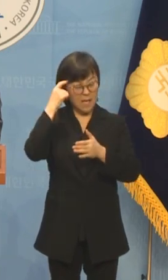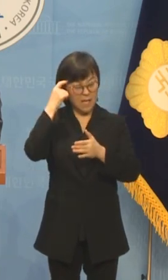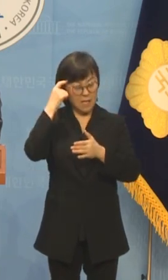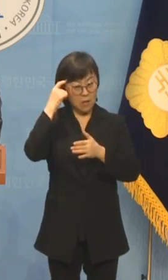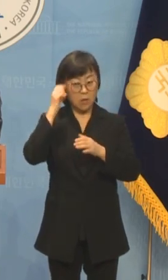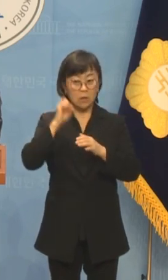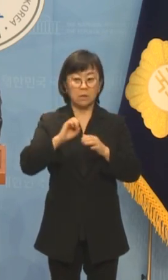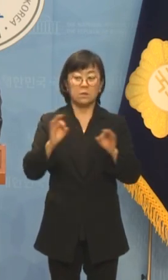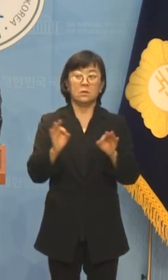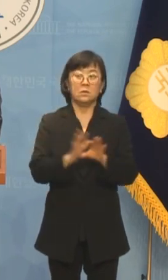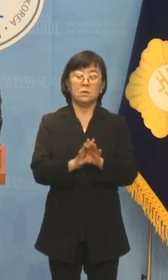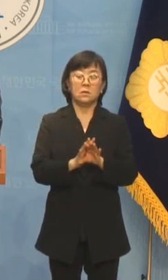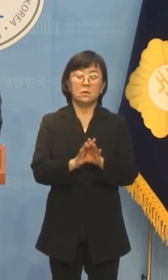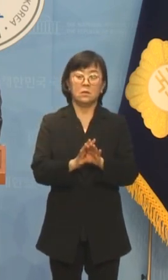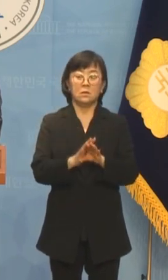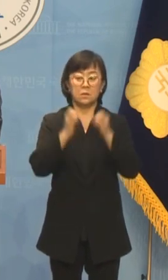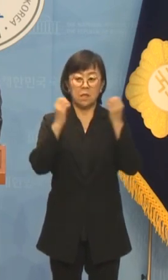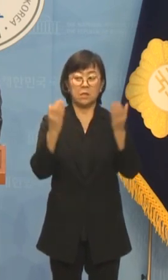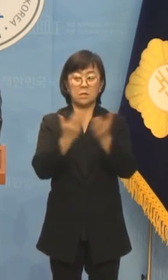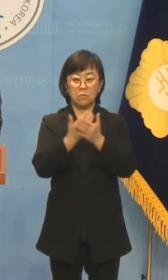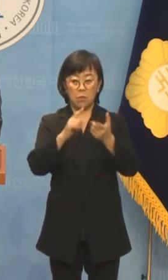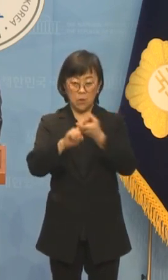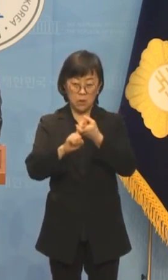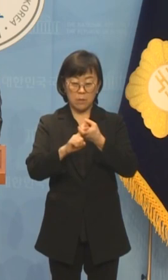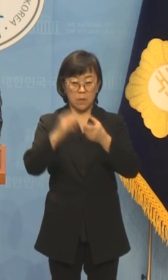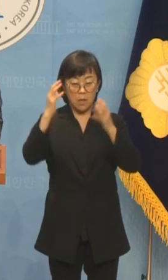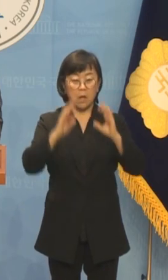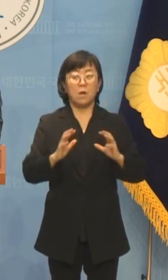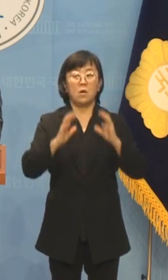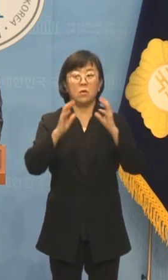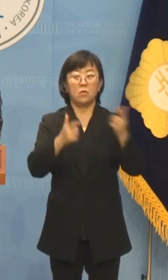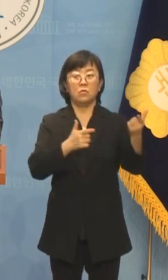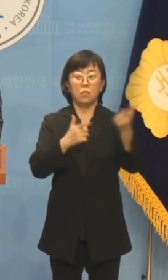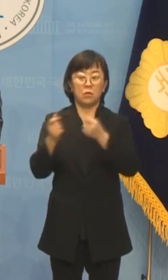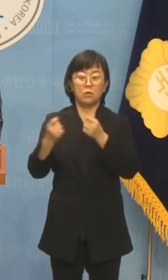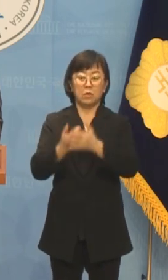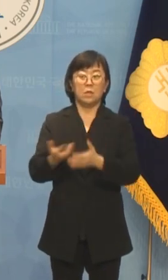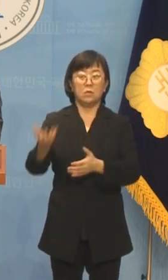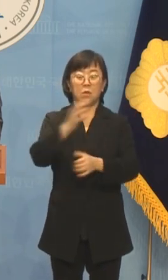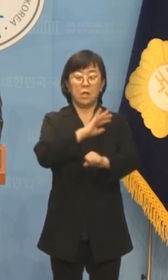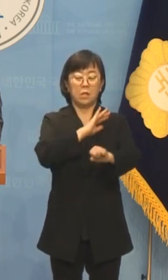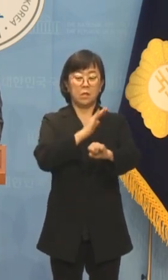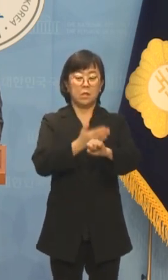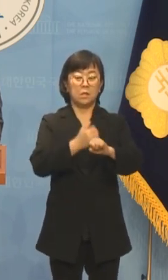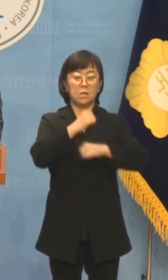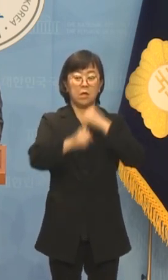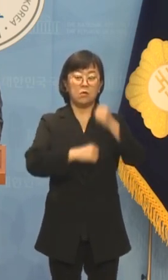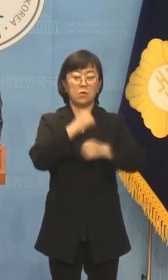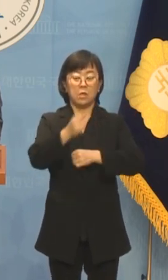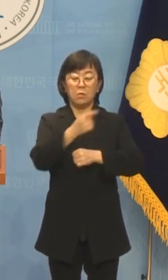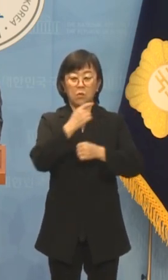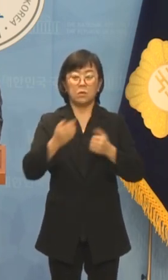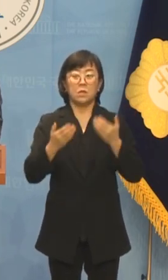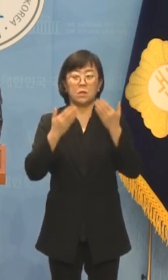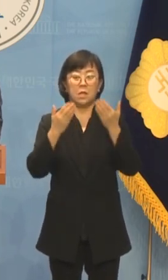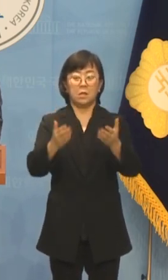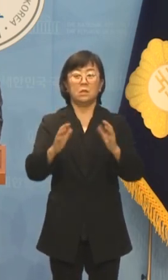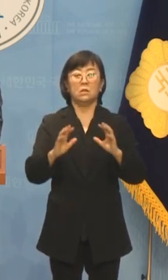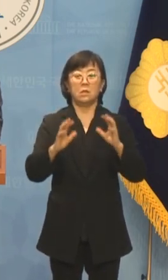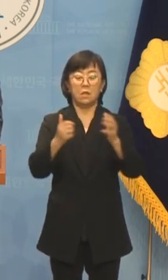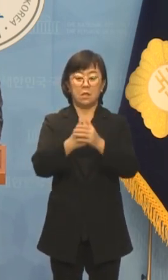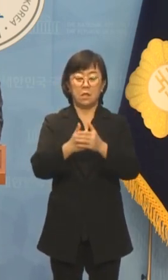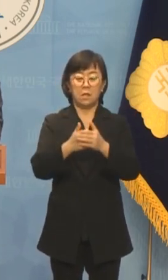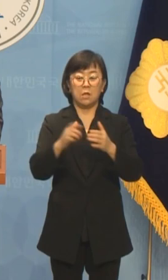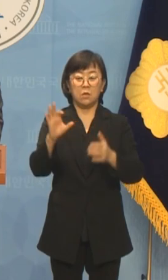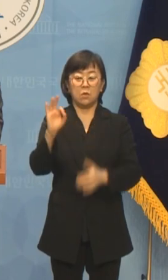것입니다. 새진보연합이 바라는 대한민국은 모두의 이동의 자유가 보장되는 나라입니다.